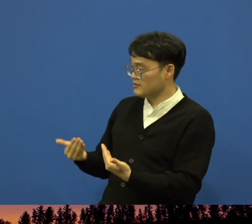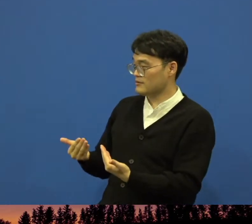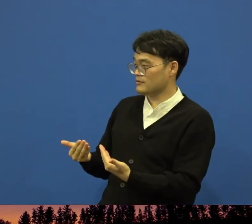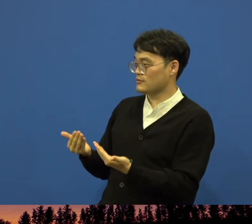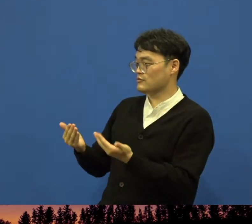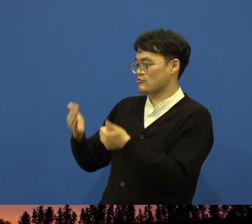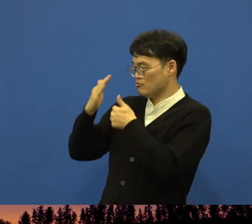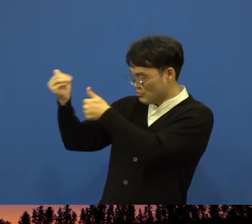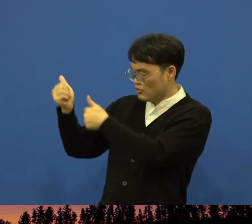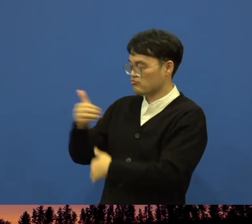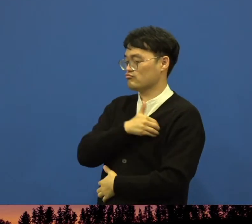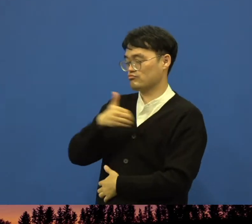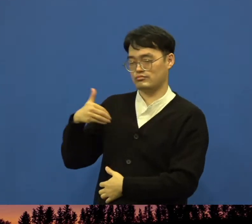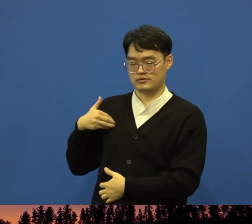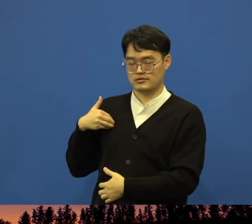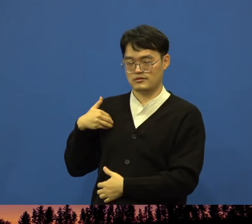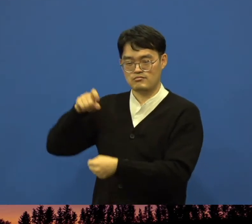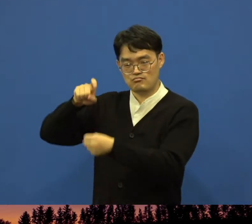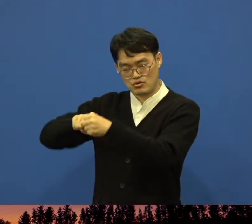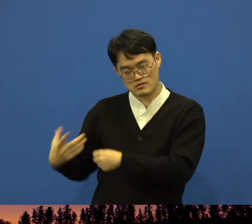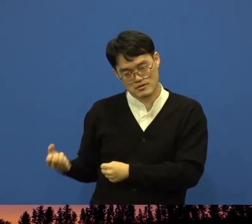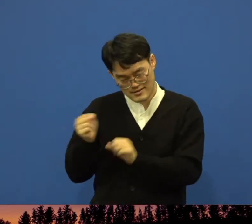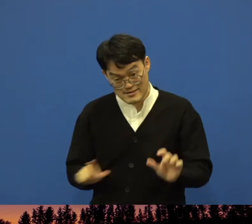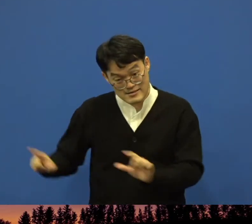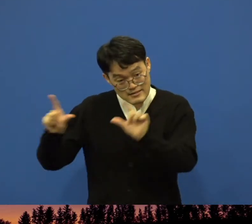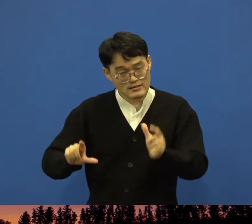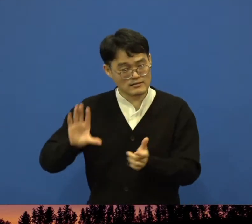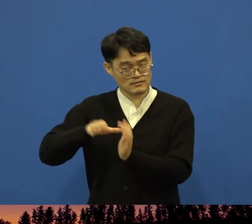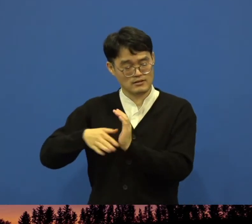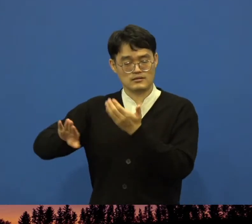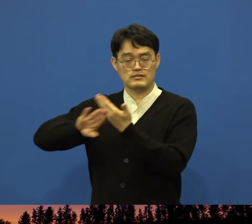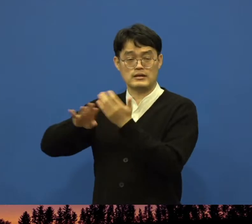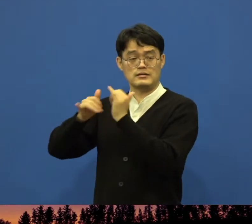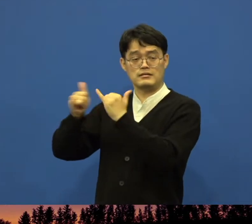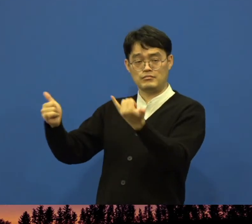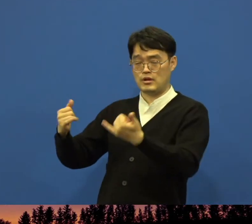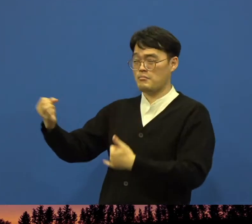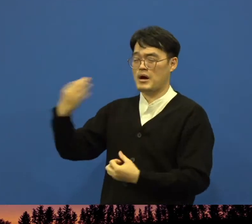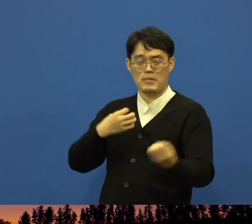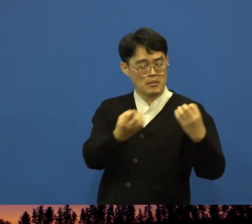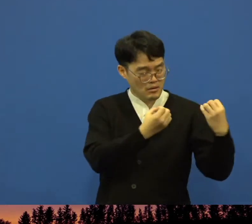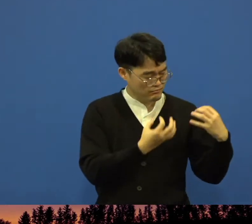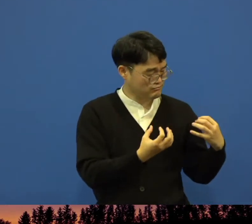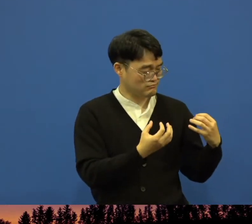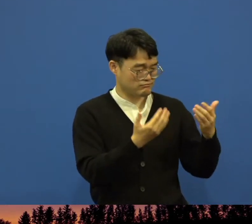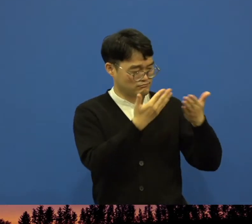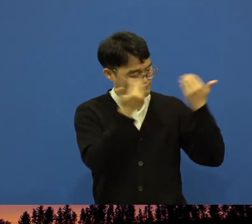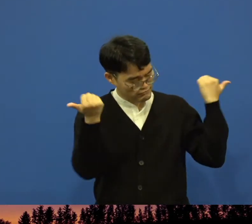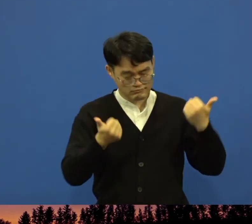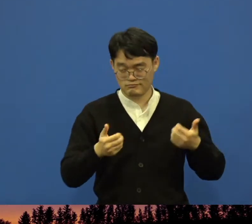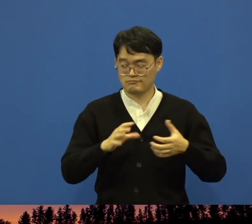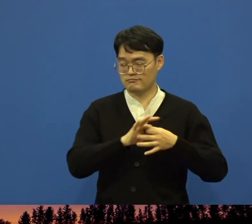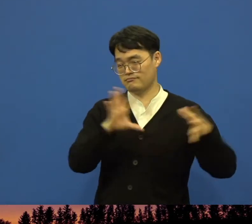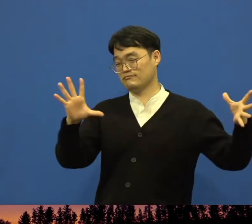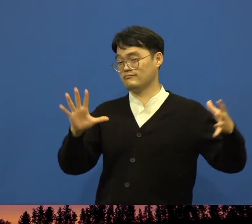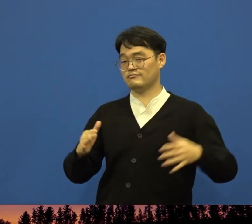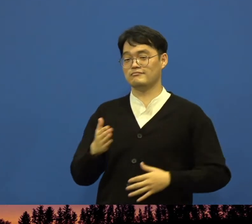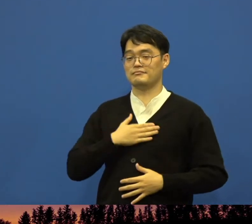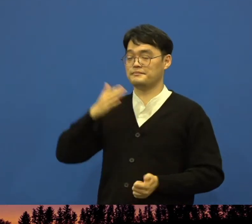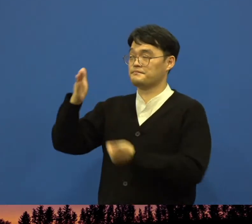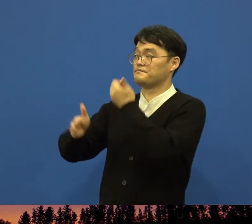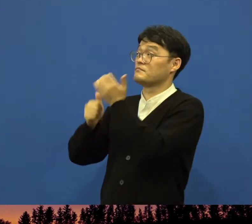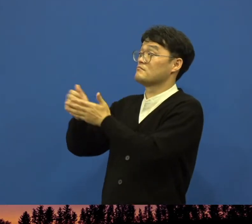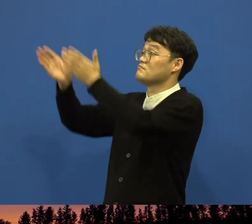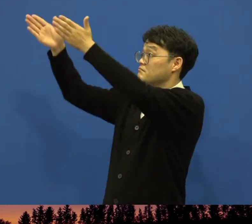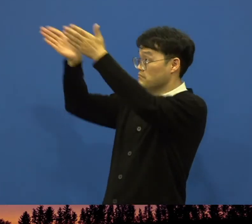그것을 위해서 살 때 남들이 뭐라고 하든지 남들이 어떤 걸 하든지 그것과 상관없는 거죠. 내가